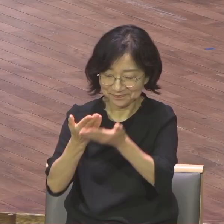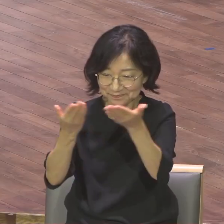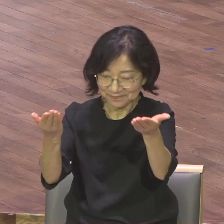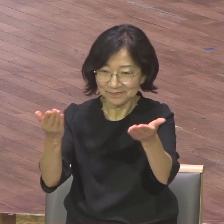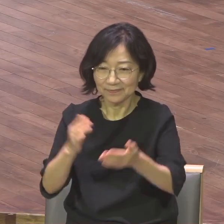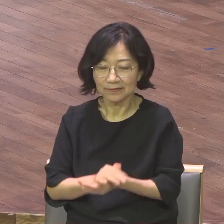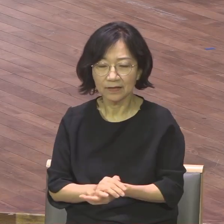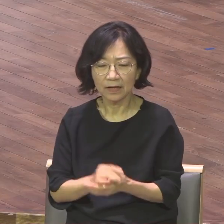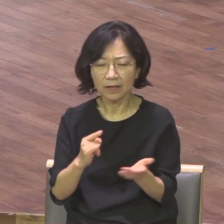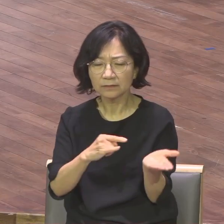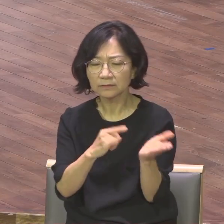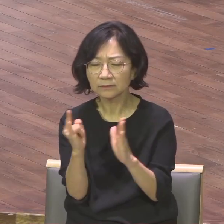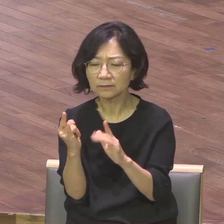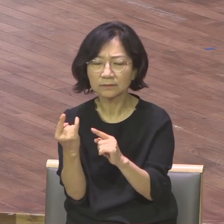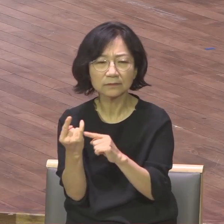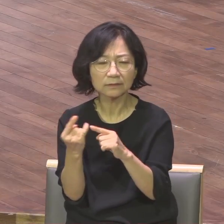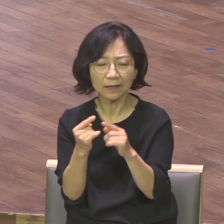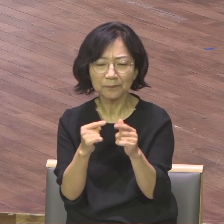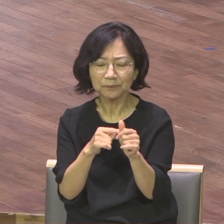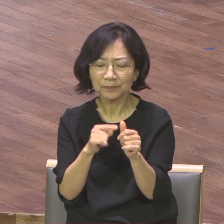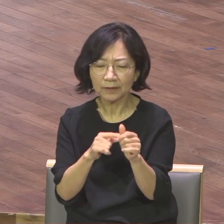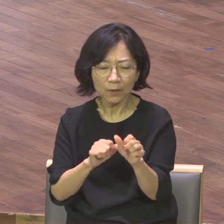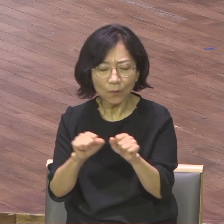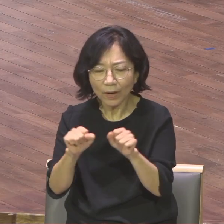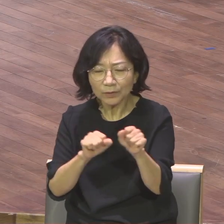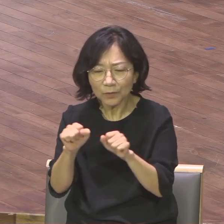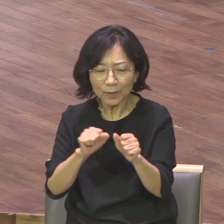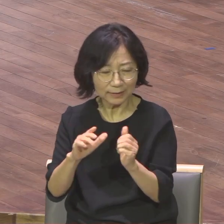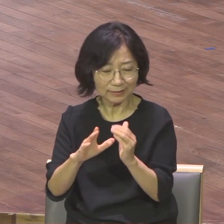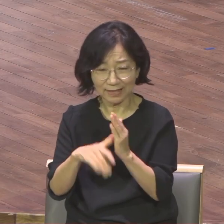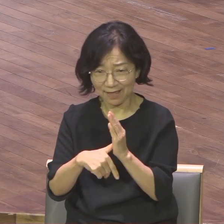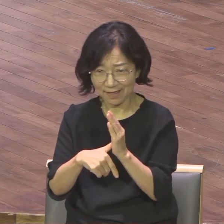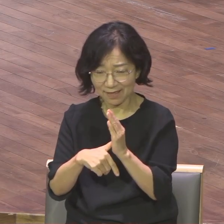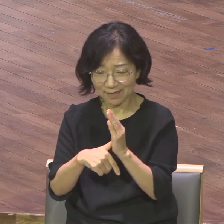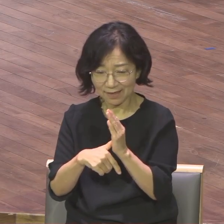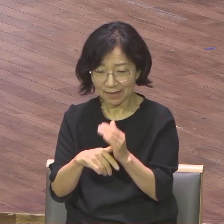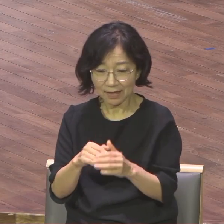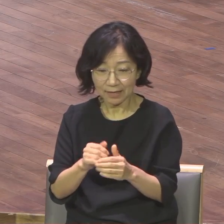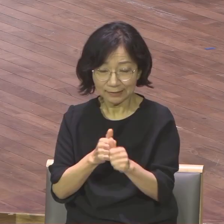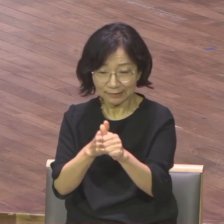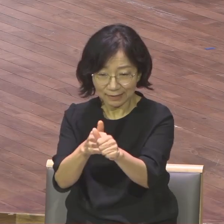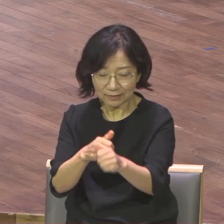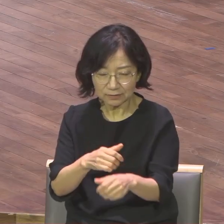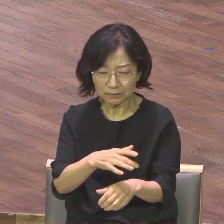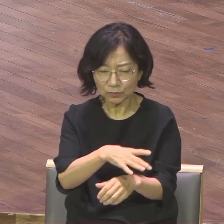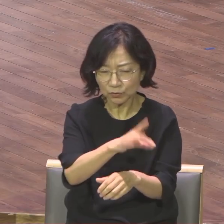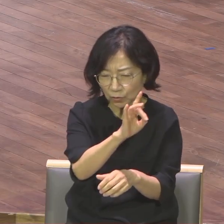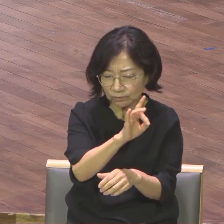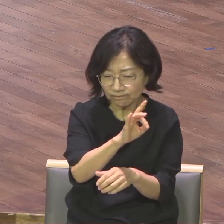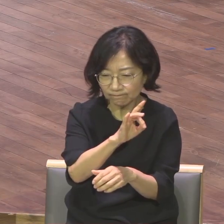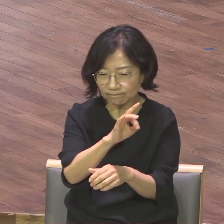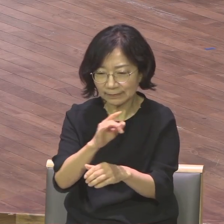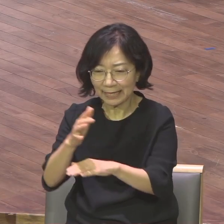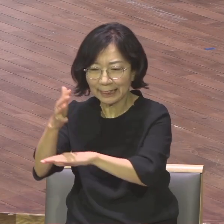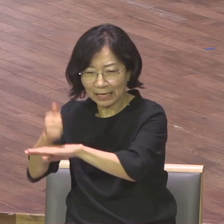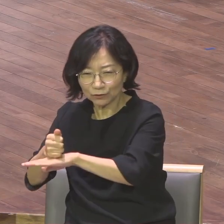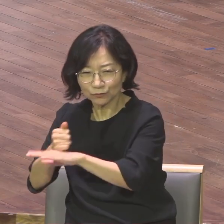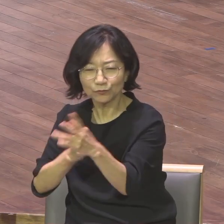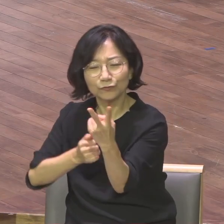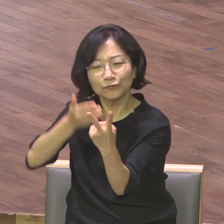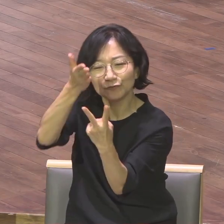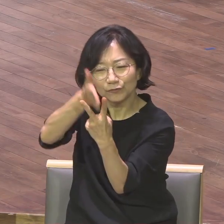에스겔이 활동을 그렇게 한 시기를 따라서 초기 사역과 후기 사역 이렇게 두